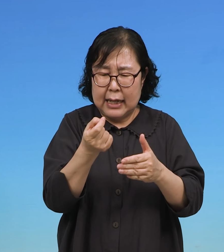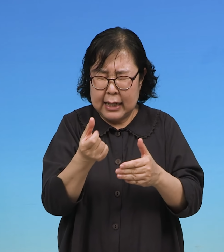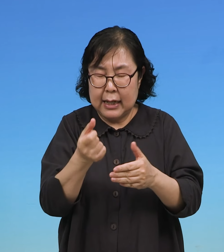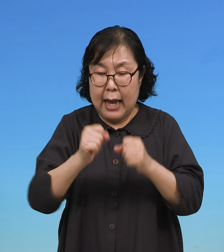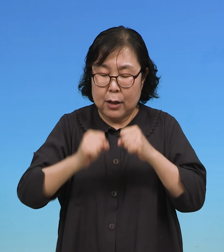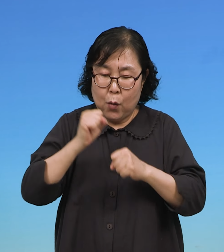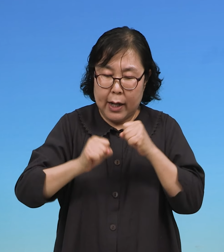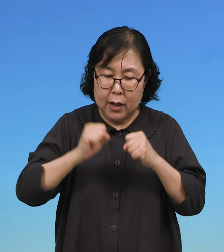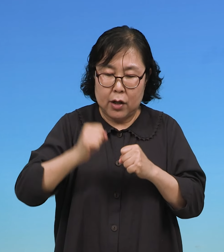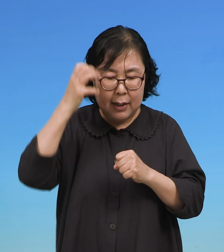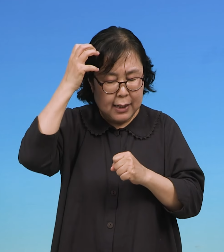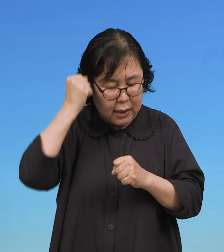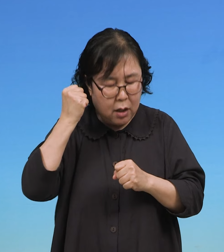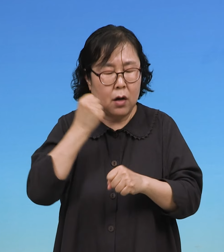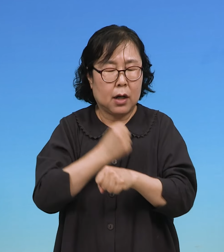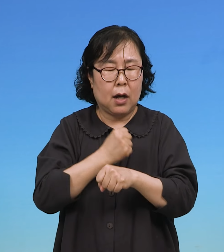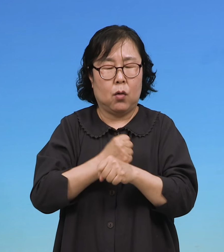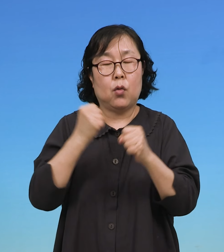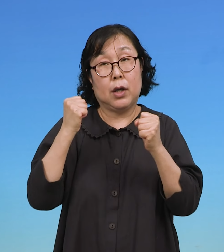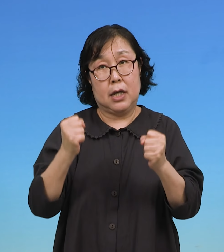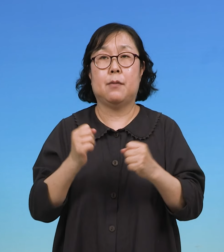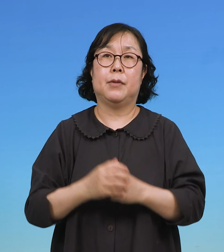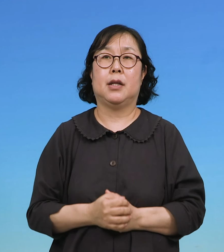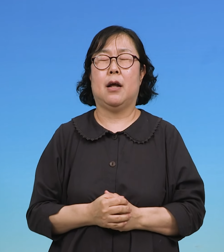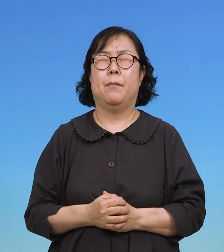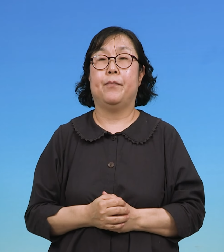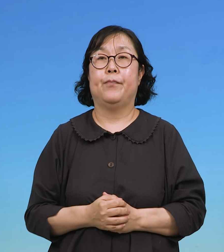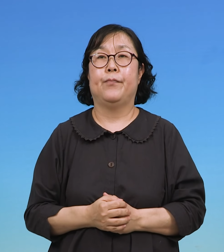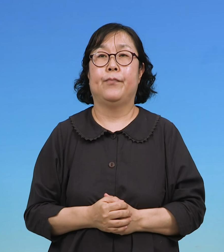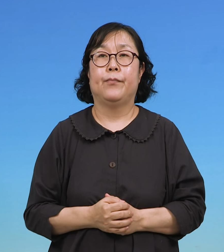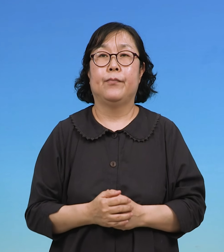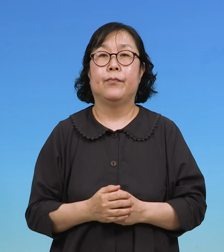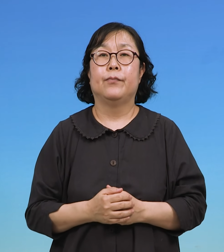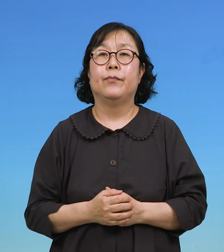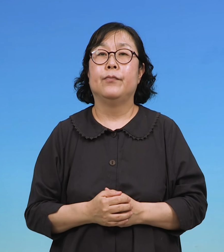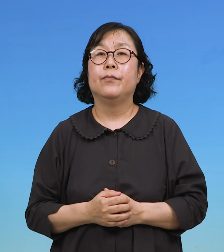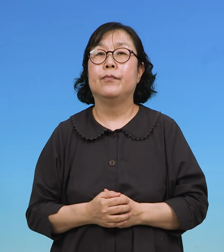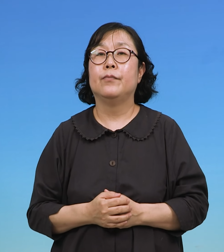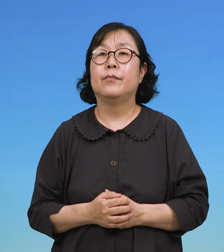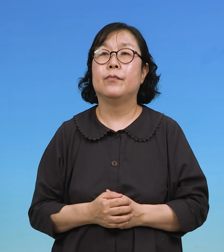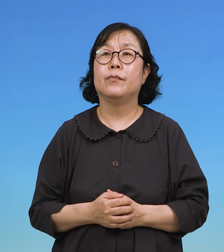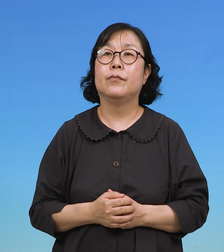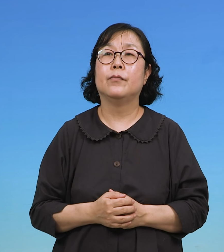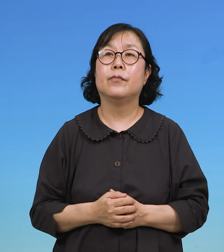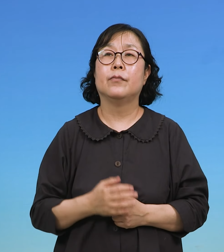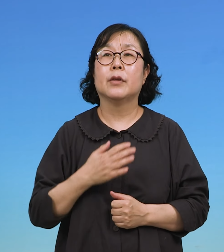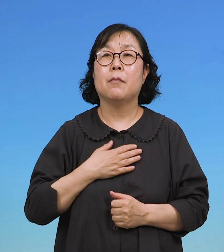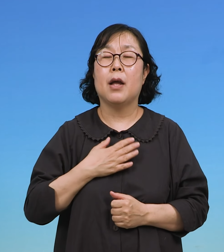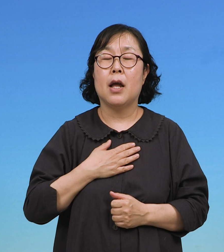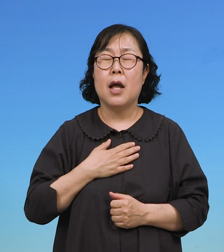이런 맥락으로 저는 디모데전서 3장 2절을 굉장히 심각하게 읽습니다.